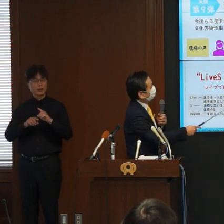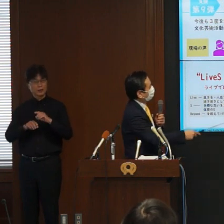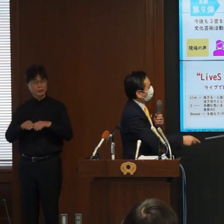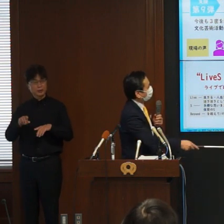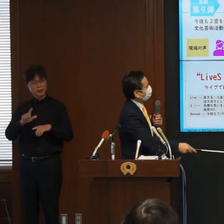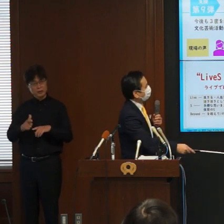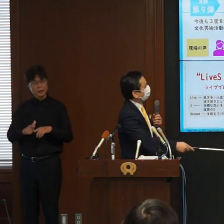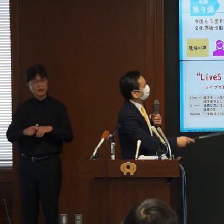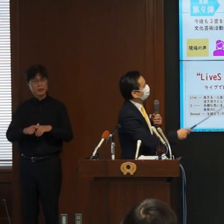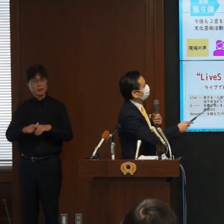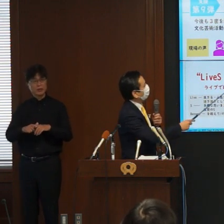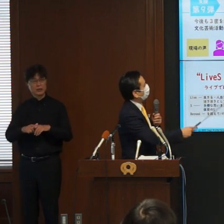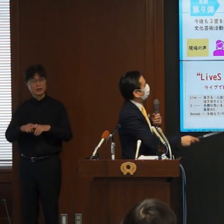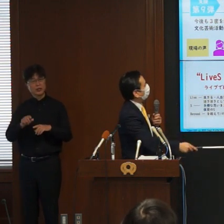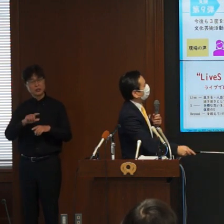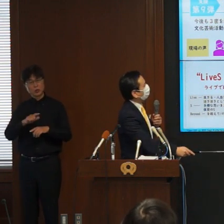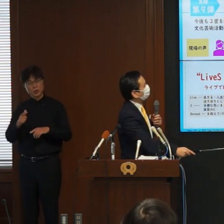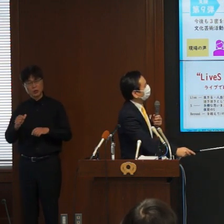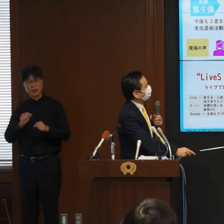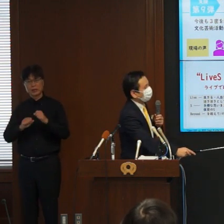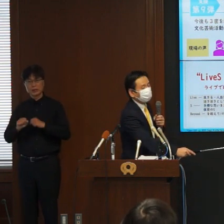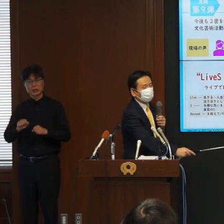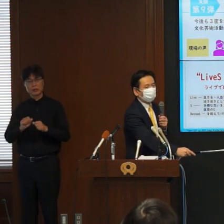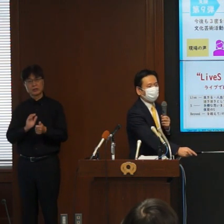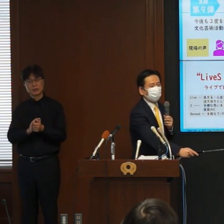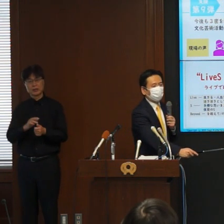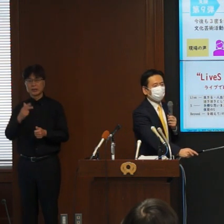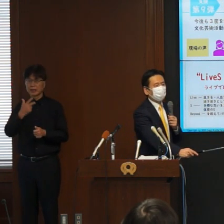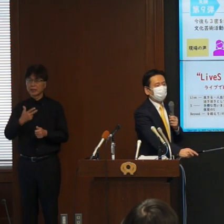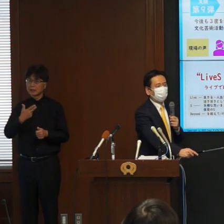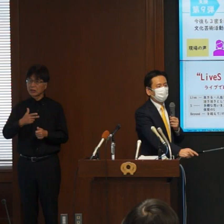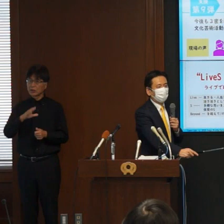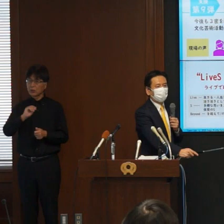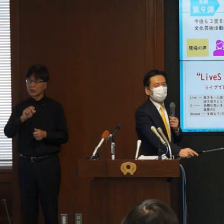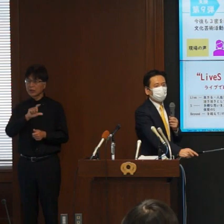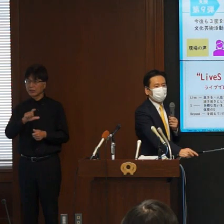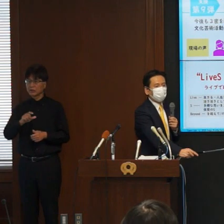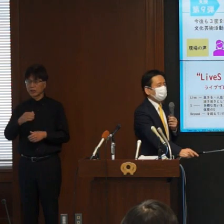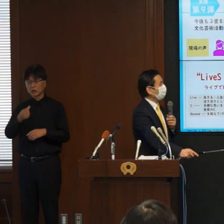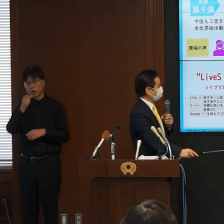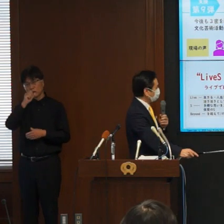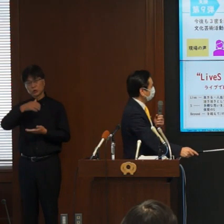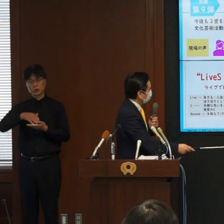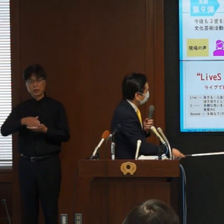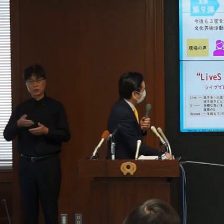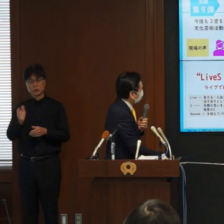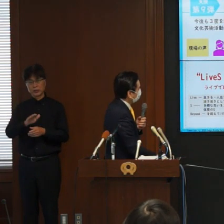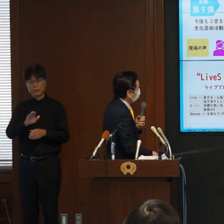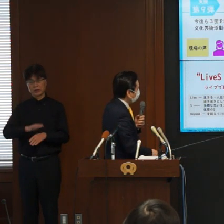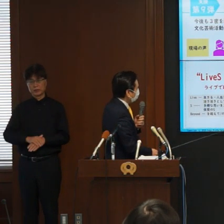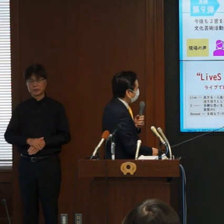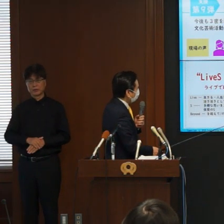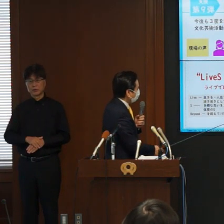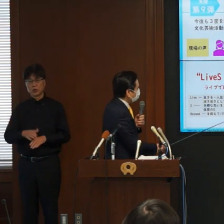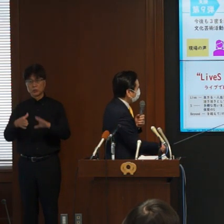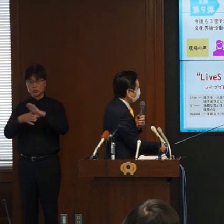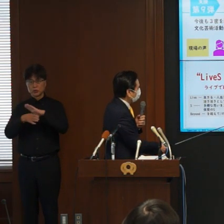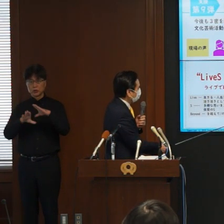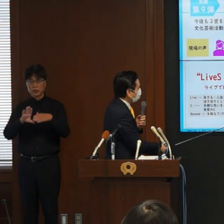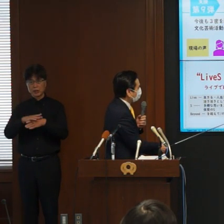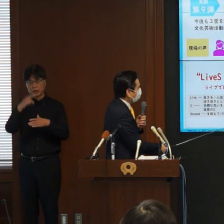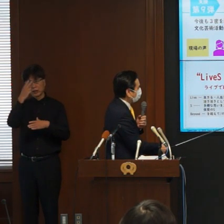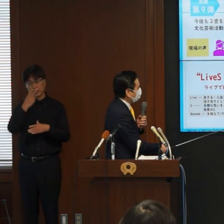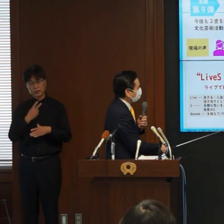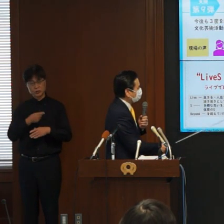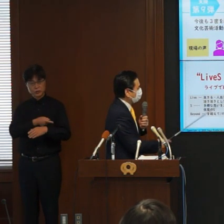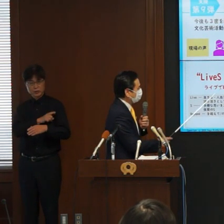を、図っていきたいということで、約7000万円の予算を計上させていただきます。 文化芸術の